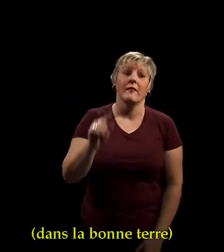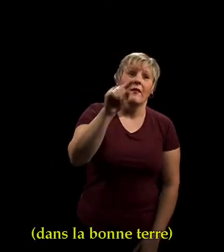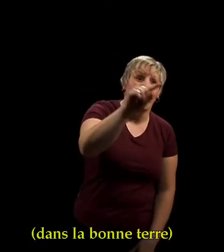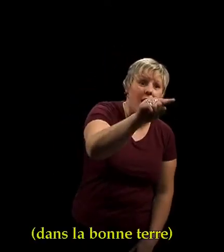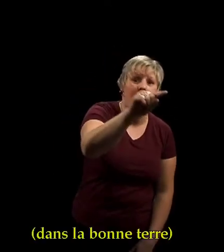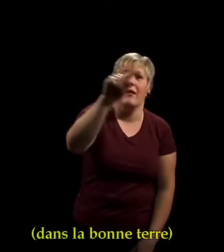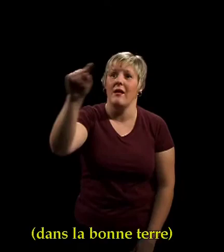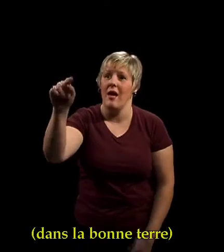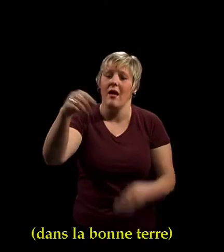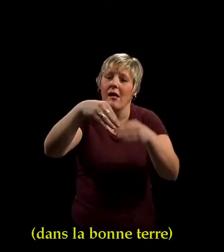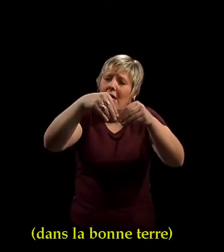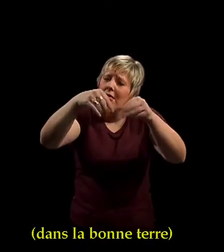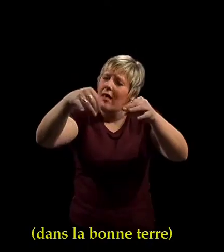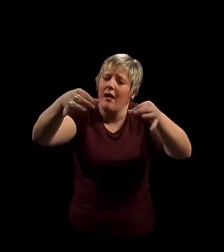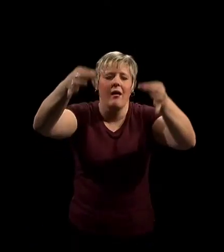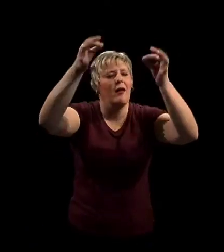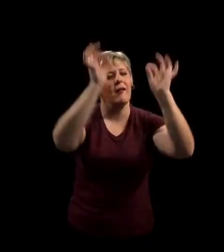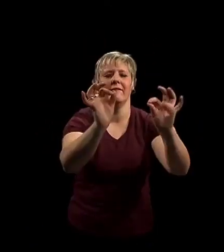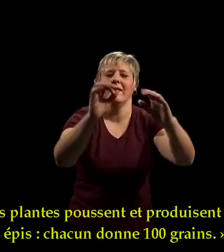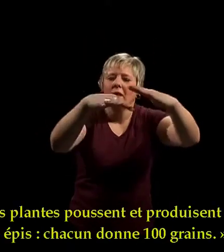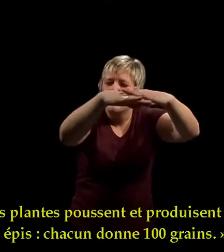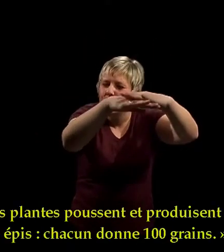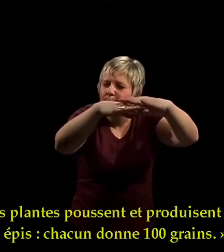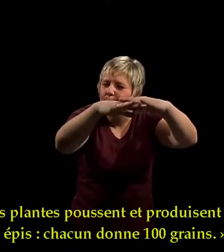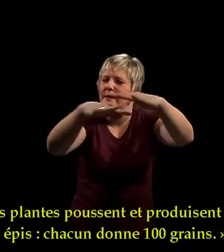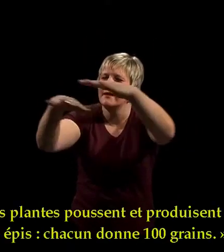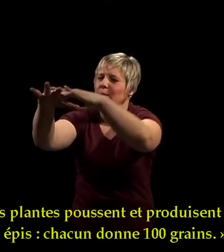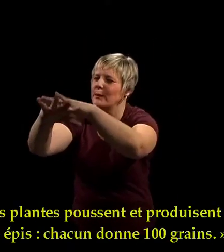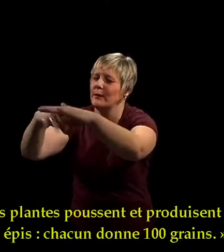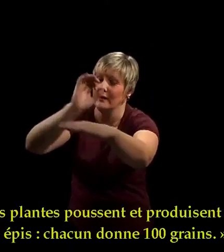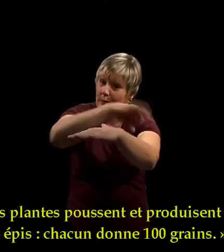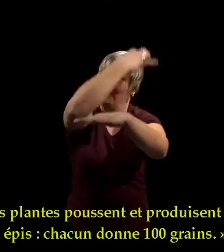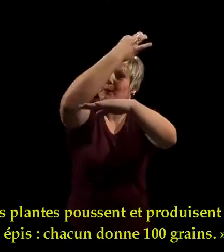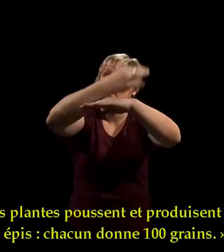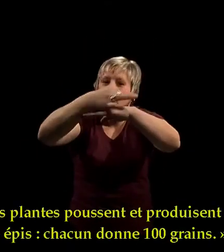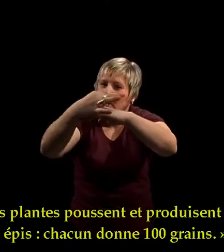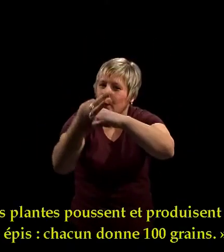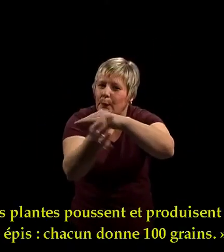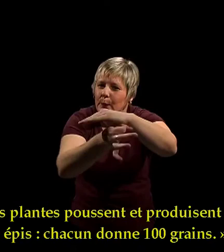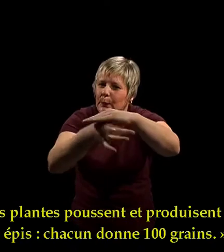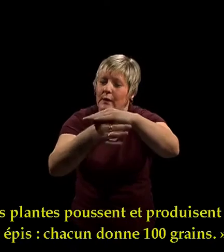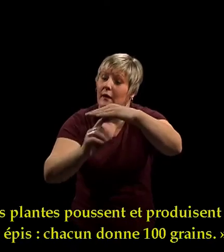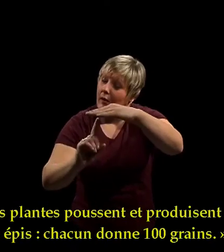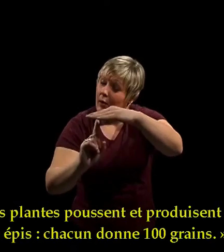Dans la bonne terre, les plantes poussent et produisent des épis.